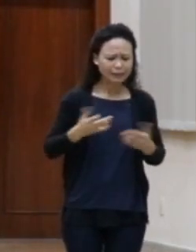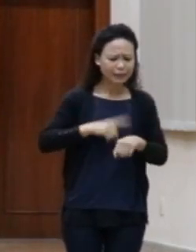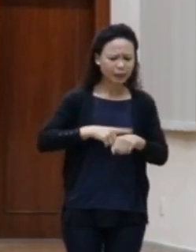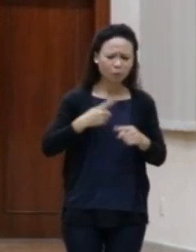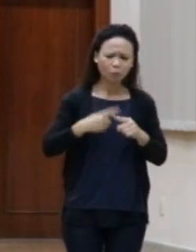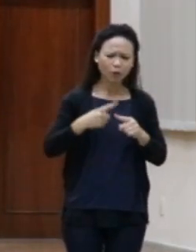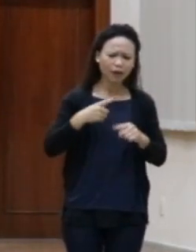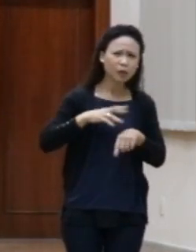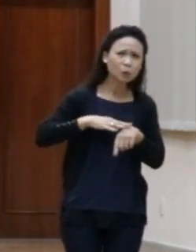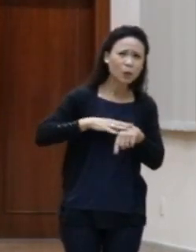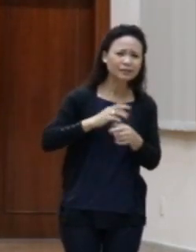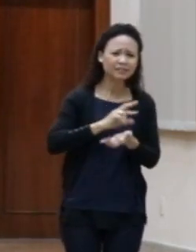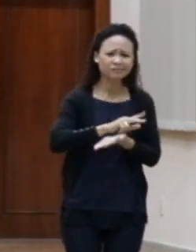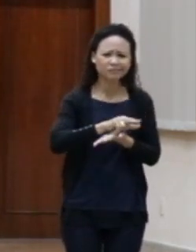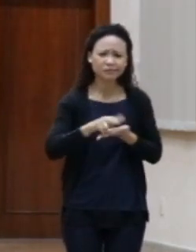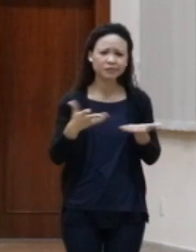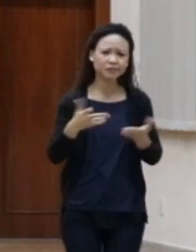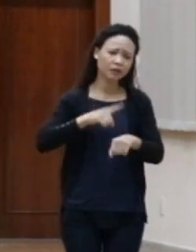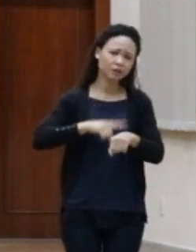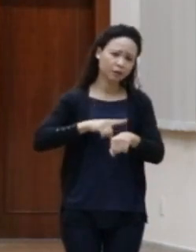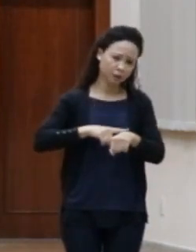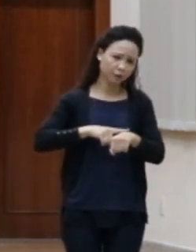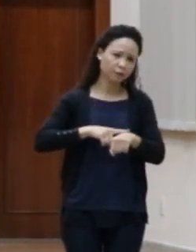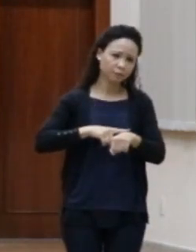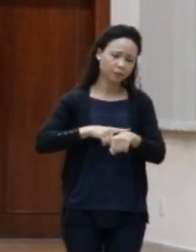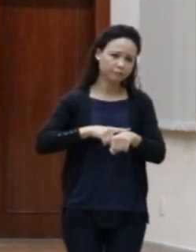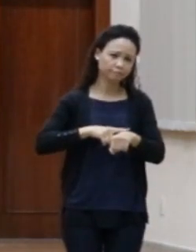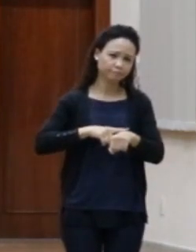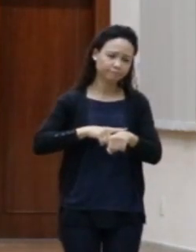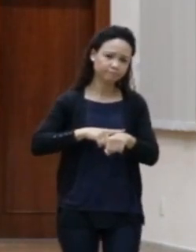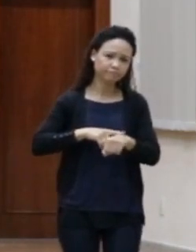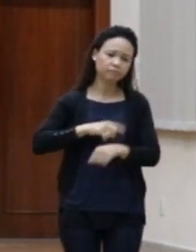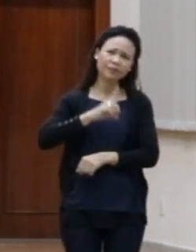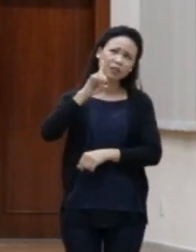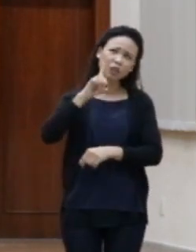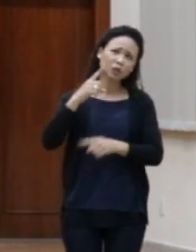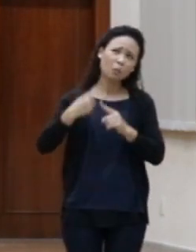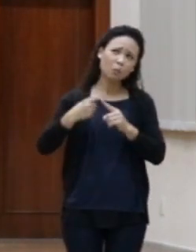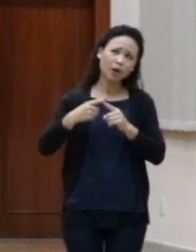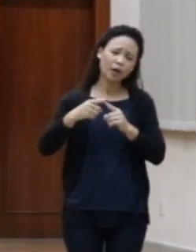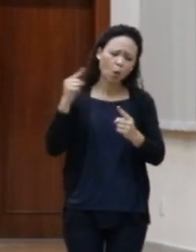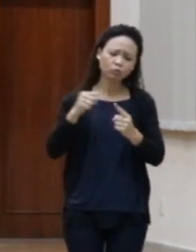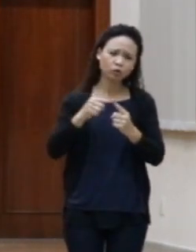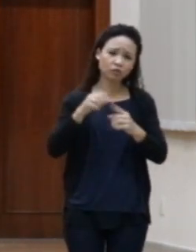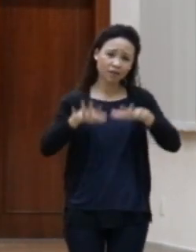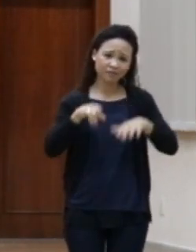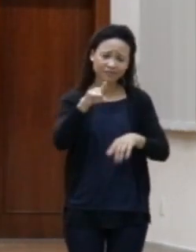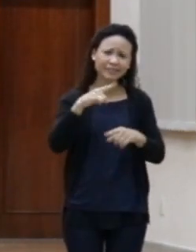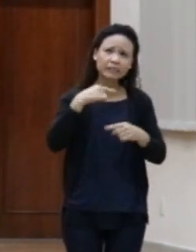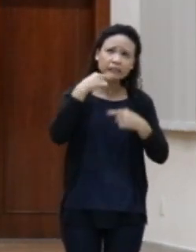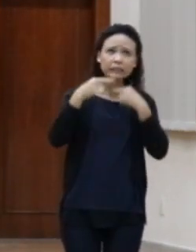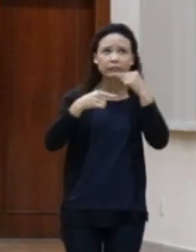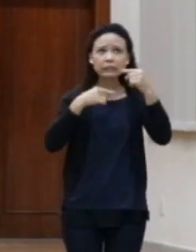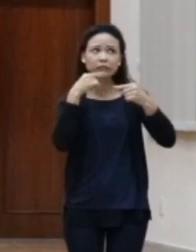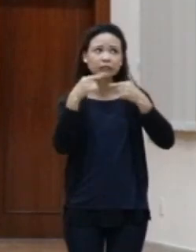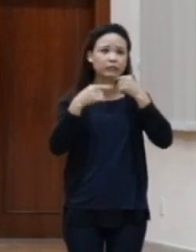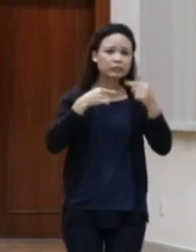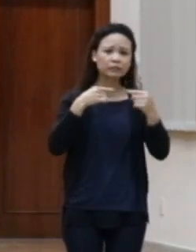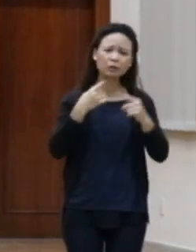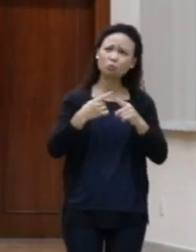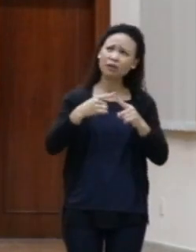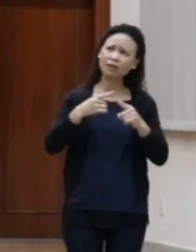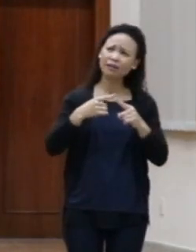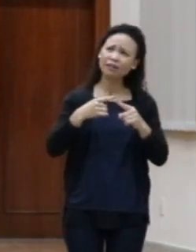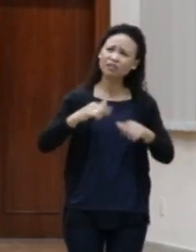Mas Deus, meu Deus, que propósito há em sofrer? Talvez sejam essas algumas das suas perguntas